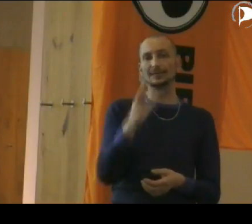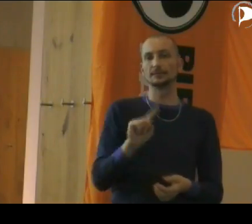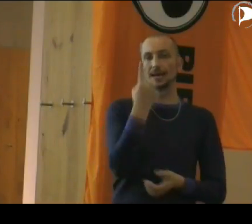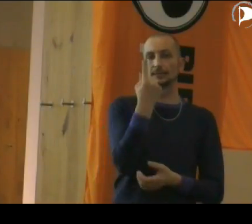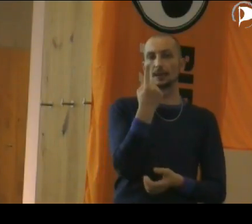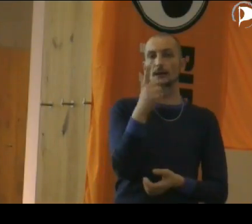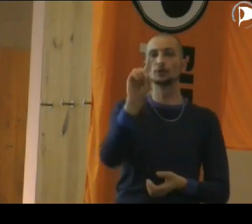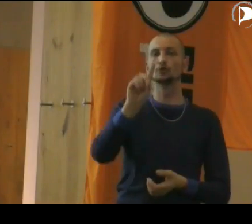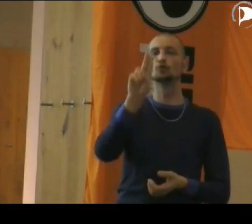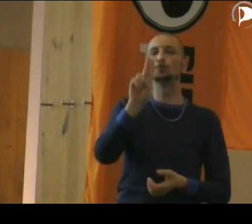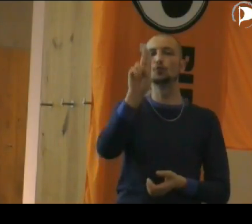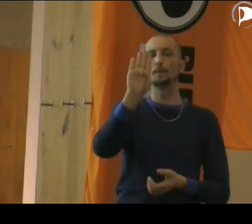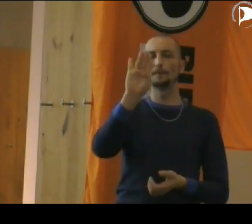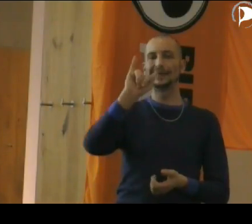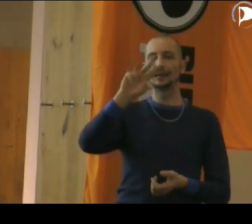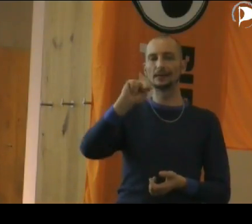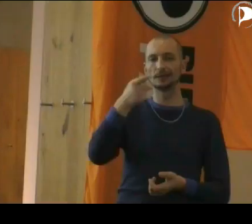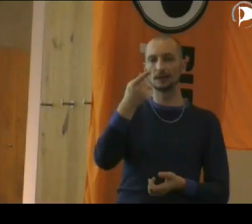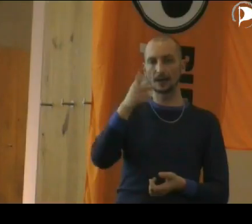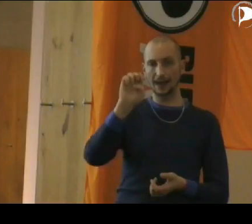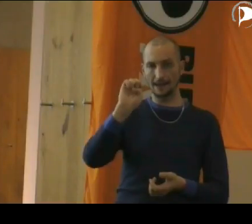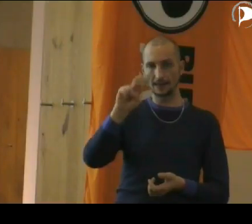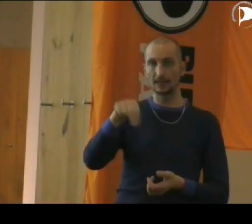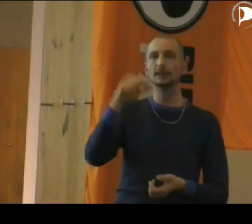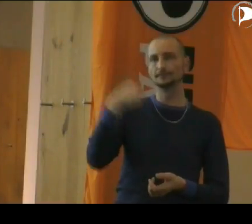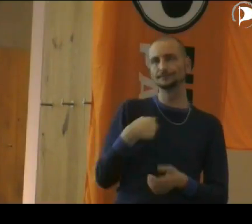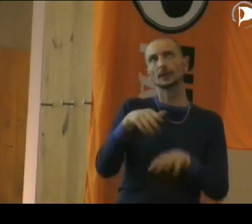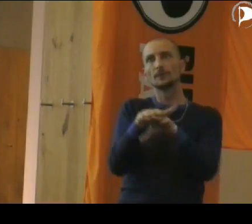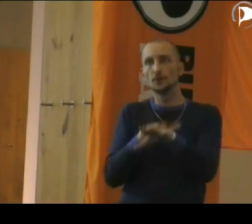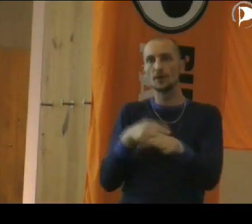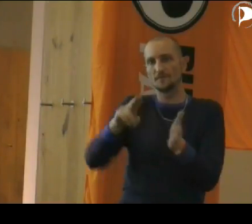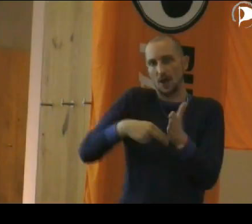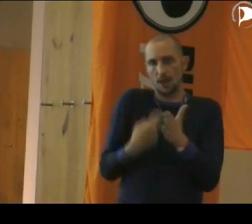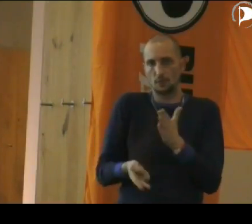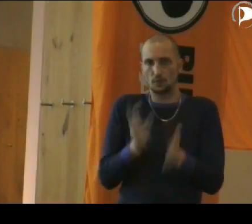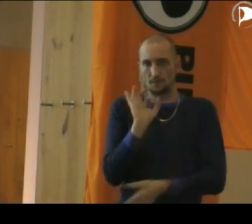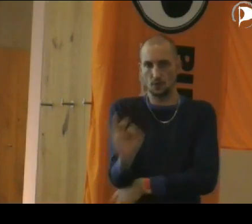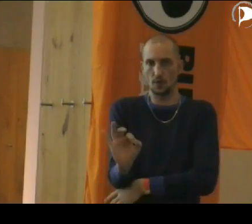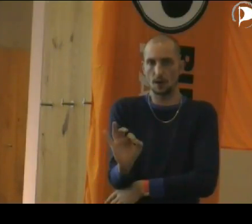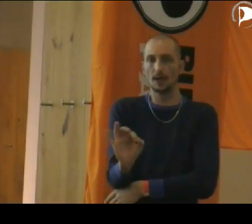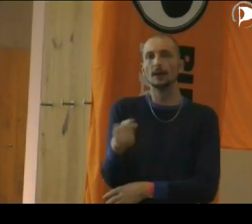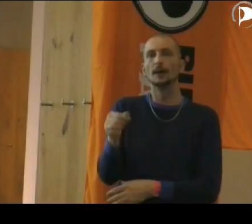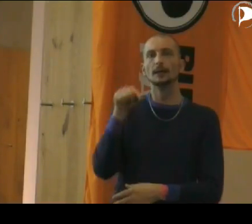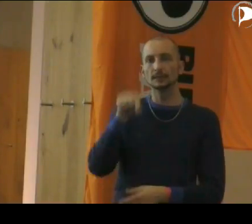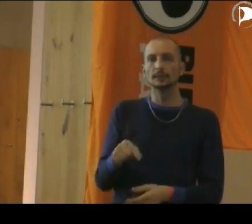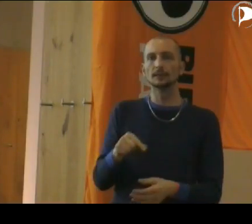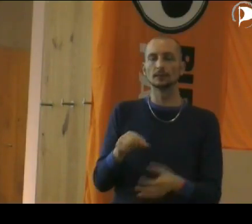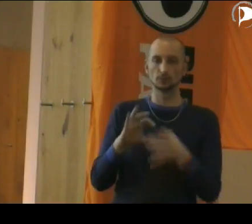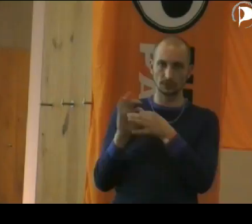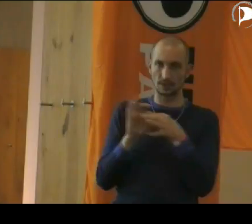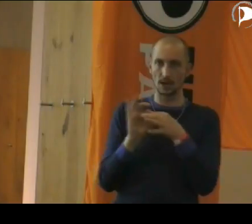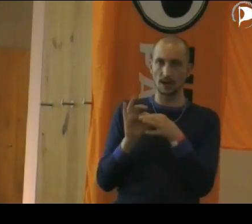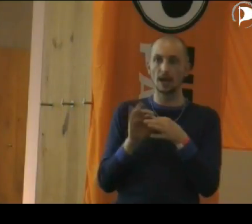und ich fühle mich dem eigentlich sehr verantwortlich über sprechen möchte ich meine